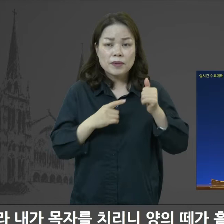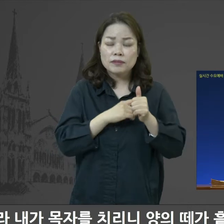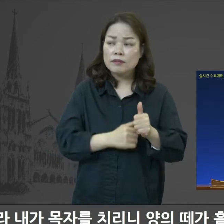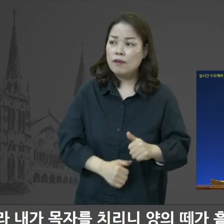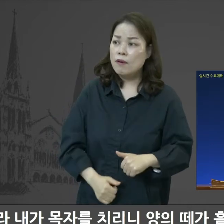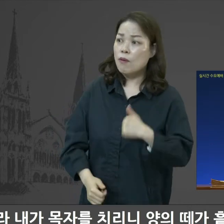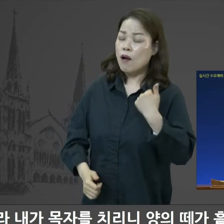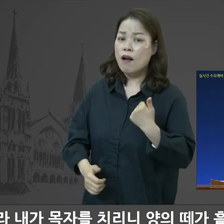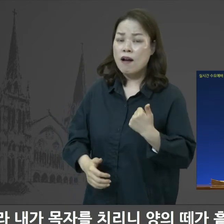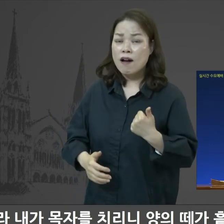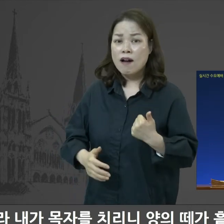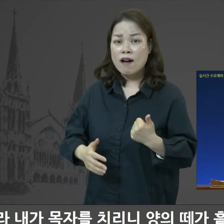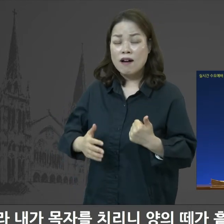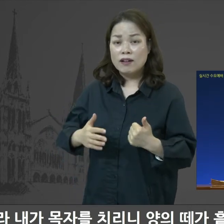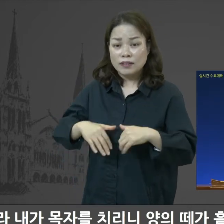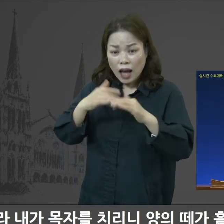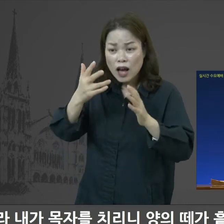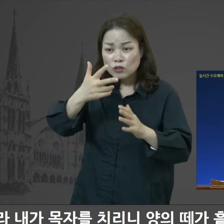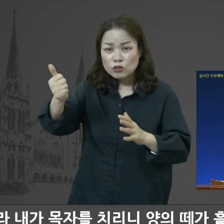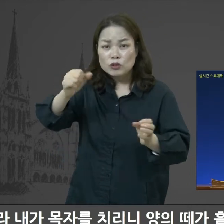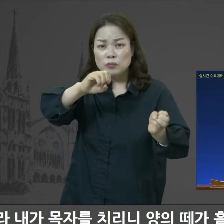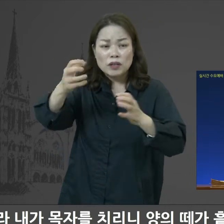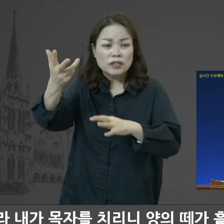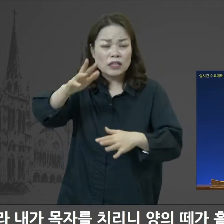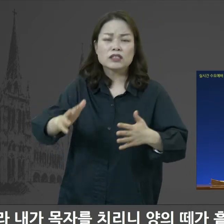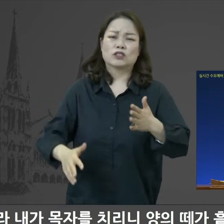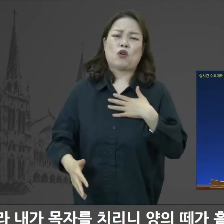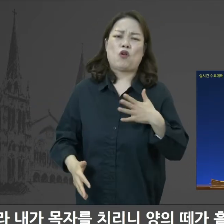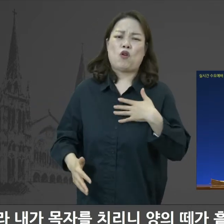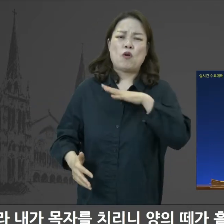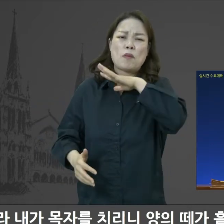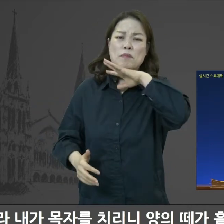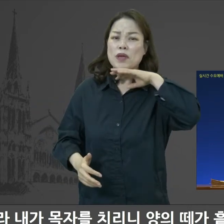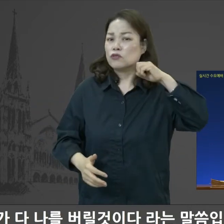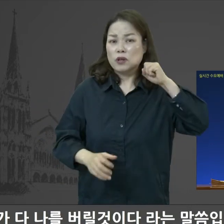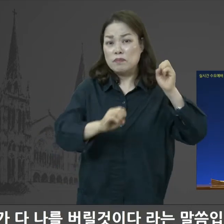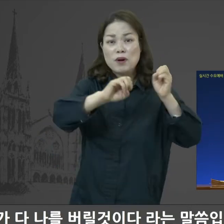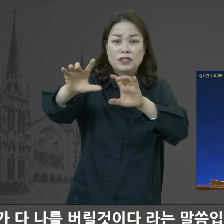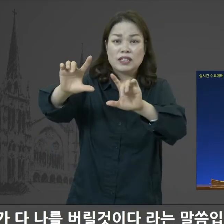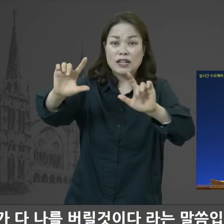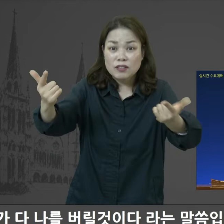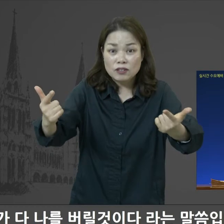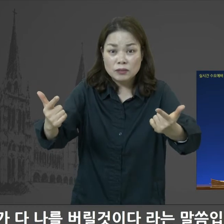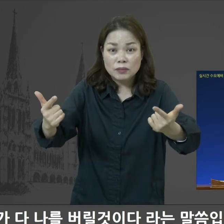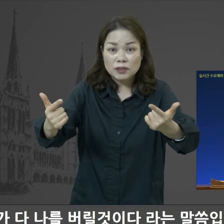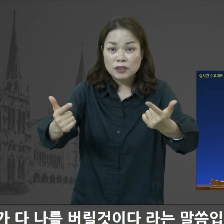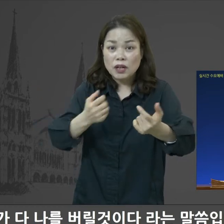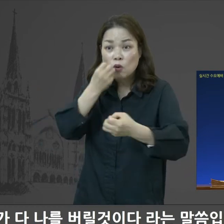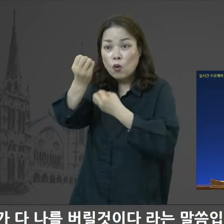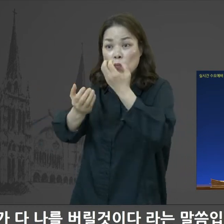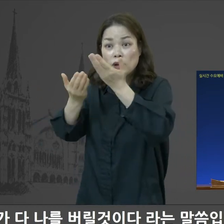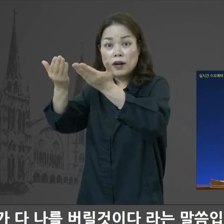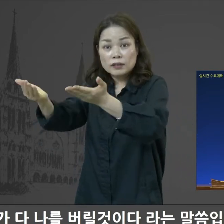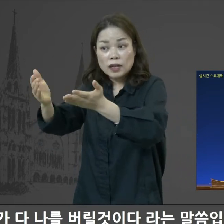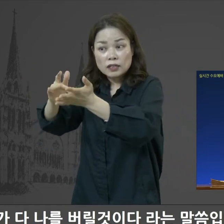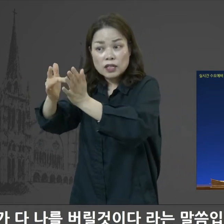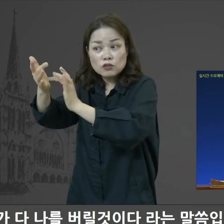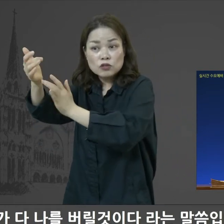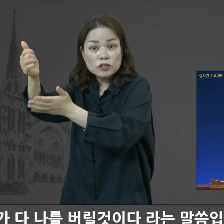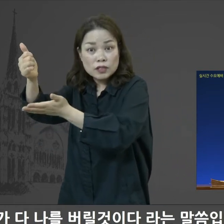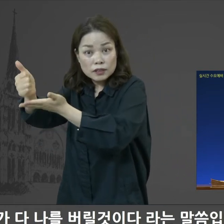발끈해서 다 주를 버릴지라도 저는 그렇지 않습니다, 이렇게 말하자